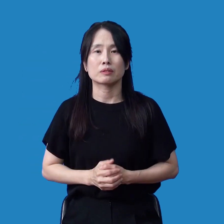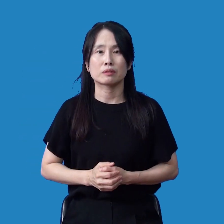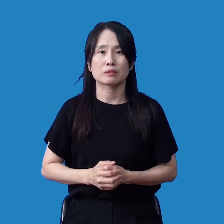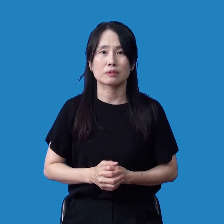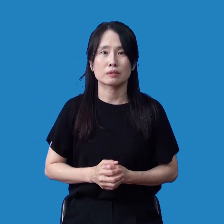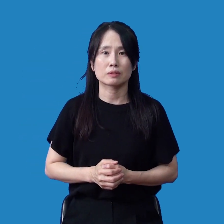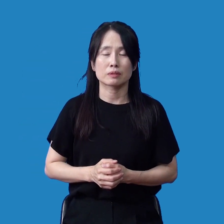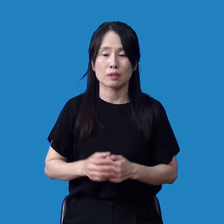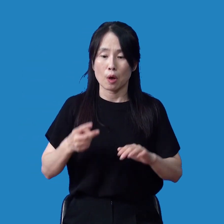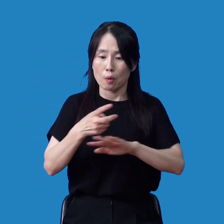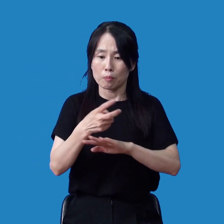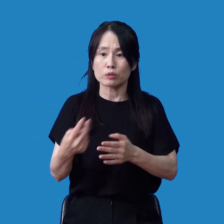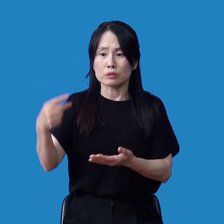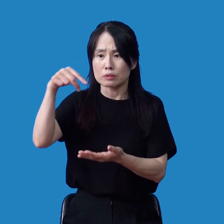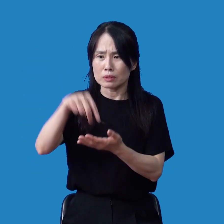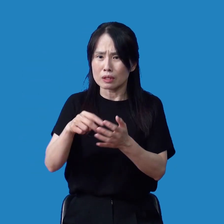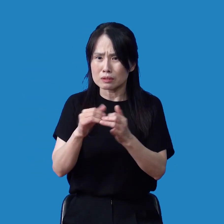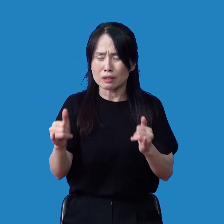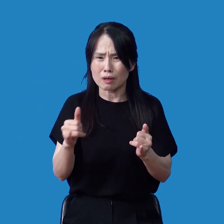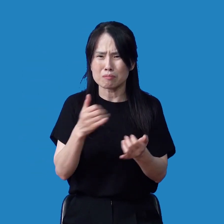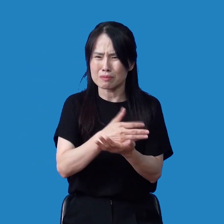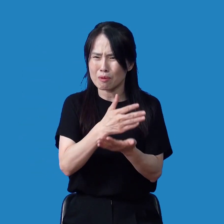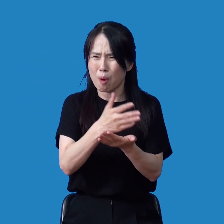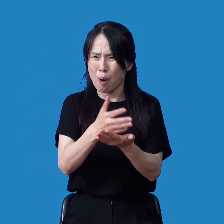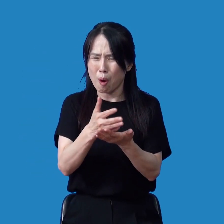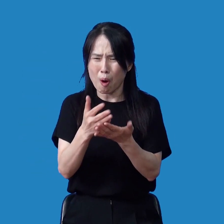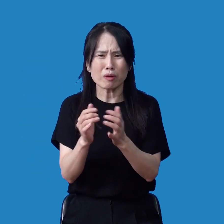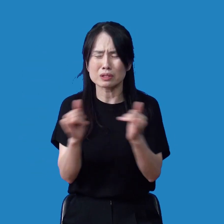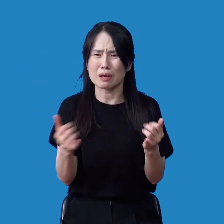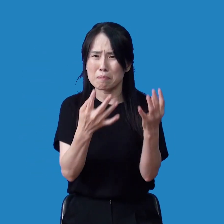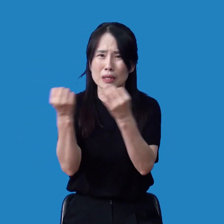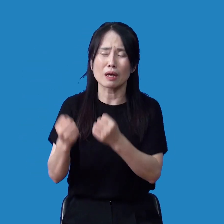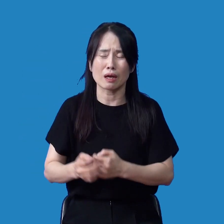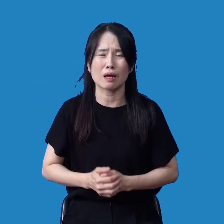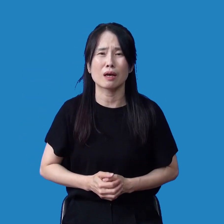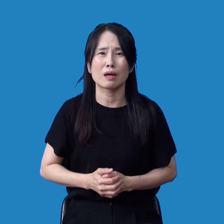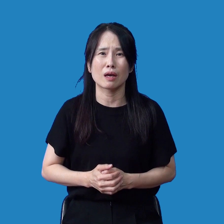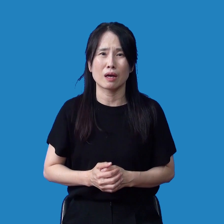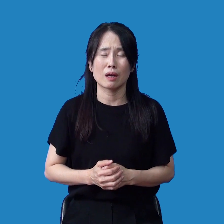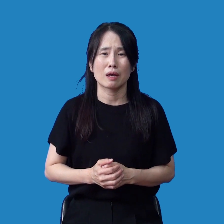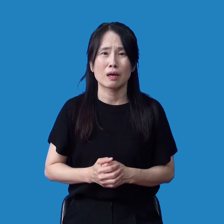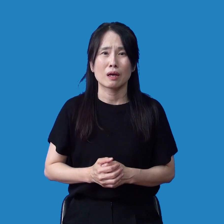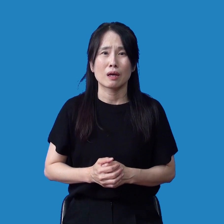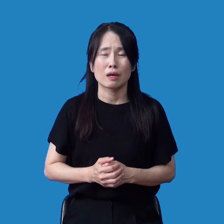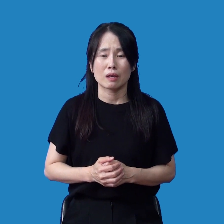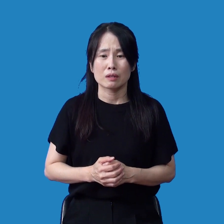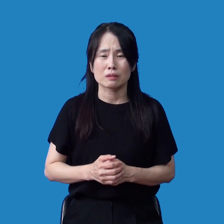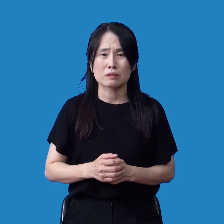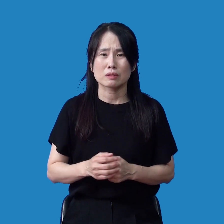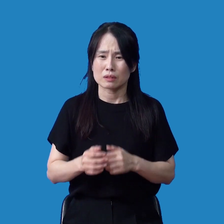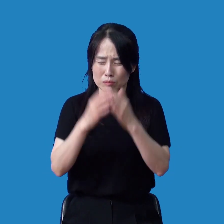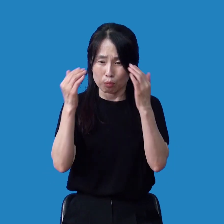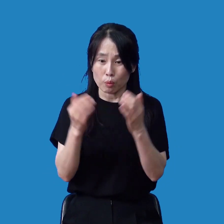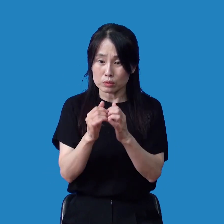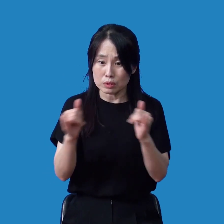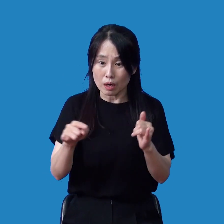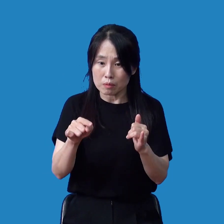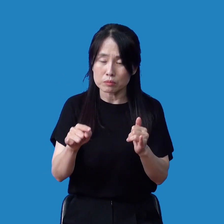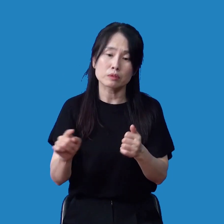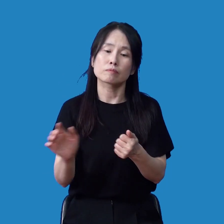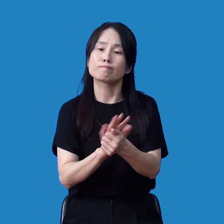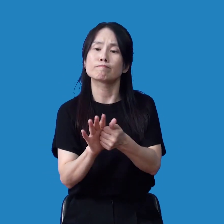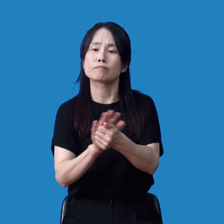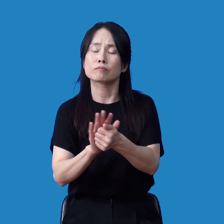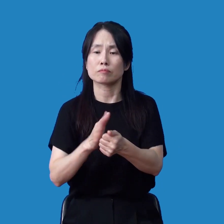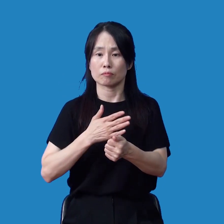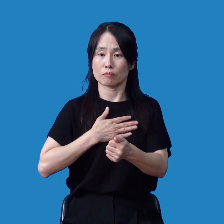버스 타는 사람들이 이런 사람 저런 사람 희한한 사람들도 많은데 그런데 그 사람들을 대하는 자기 태도가